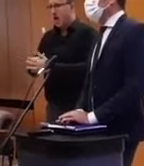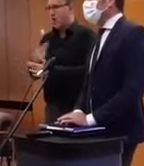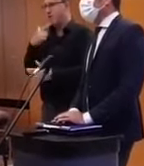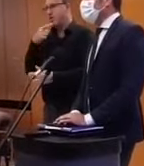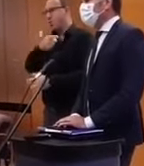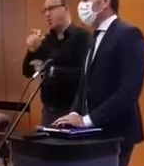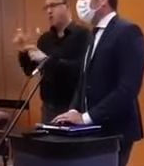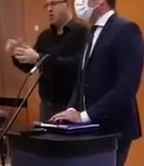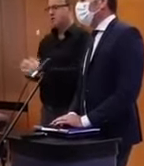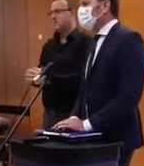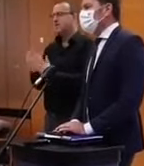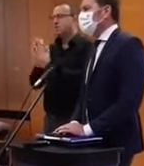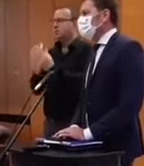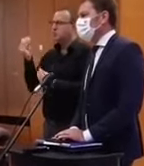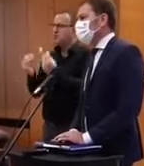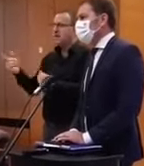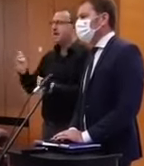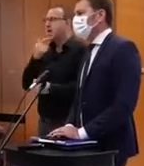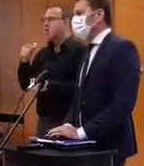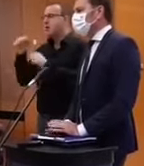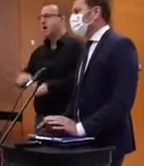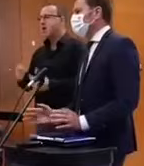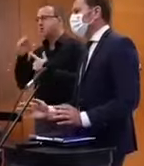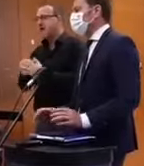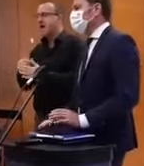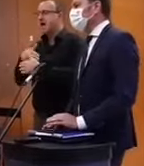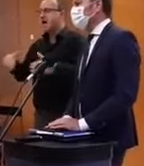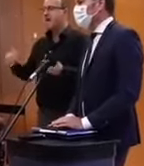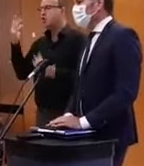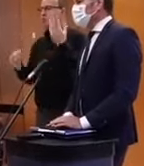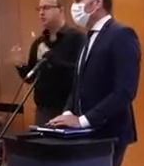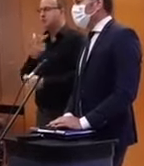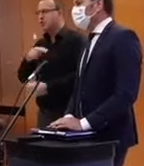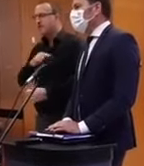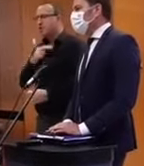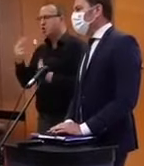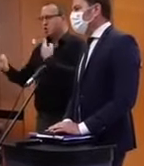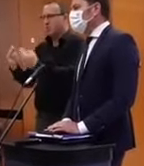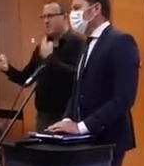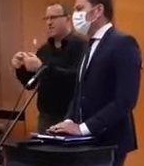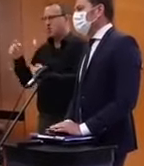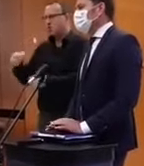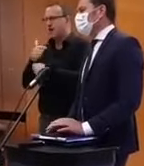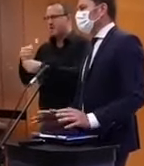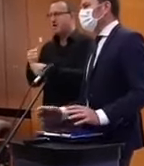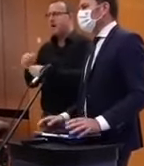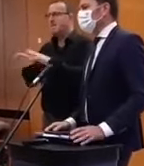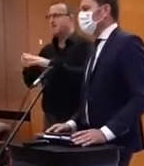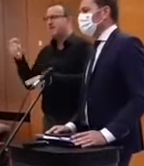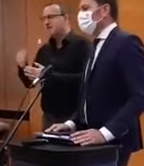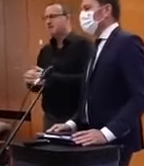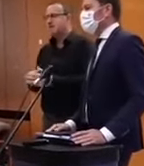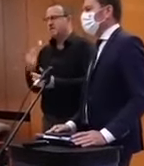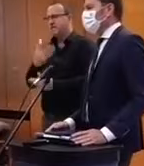Skúste si prečítať stanovisko MBS, Rady pre rozpočtovú zodpovednosť. Tie stanoviska sú verejné, aj ministerstva financí, nebudem